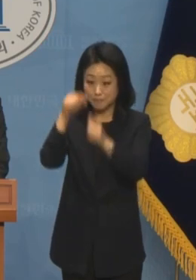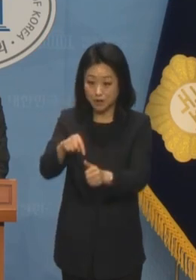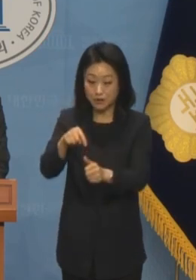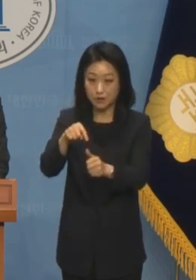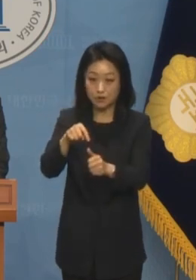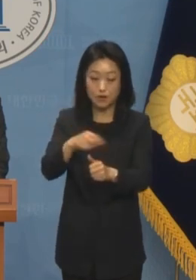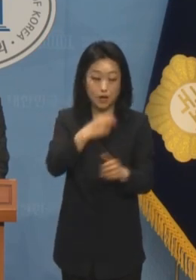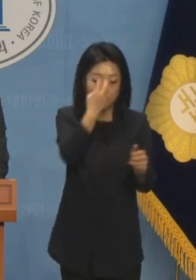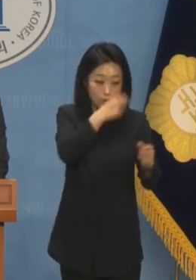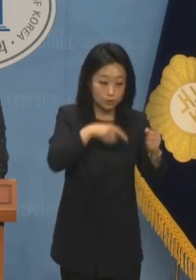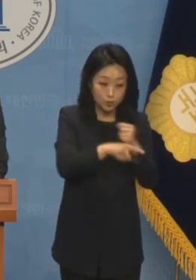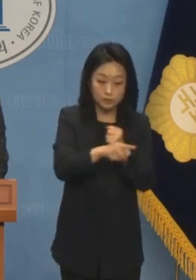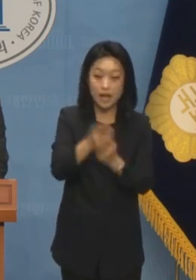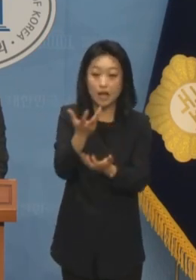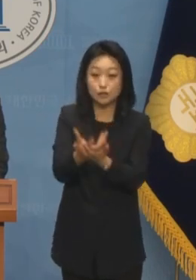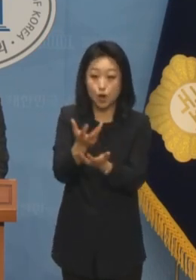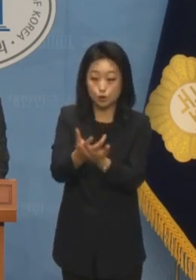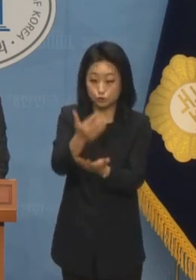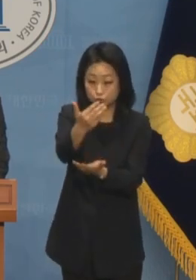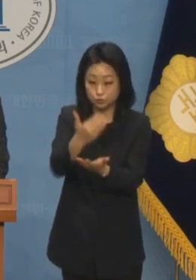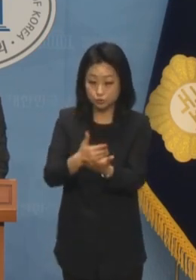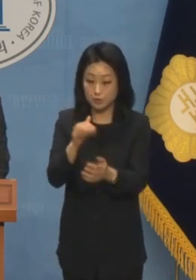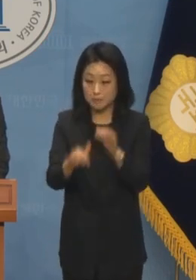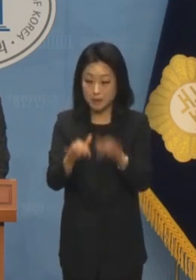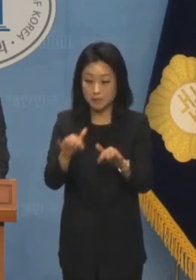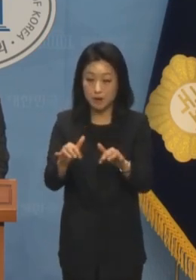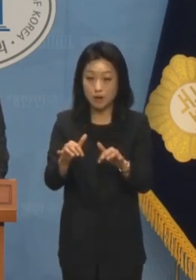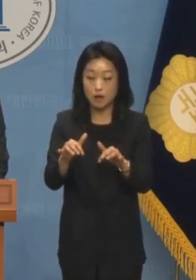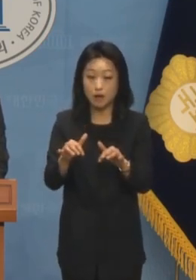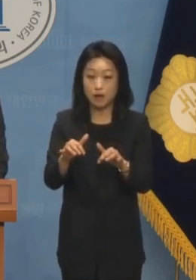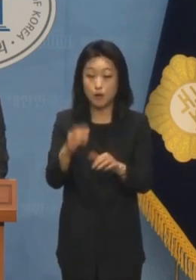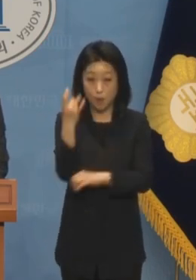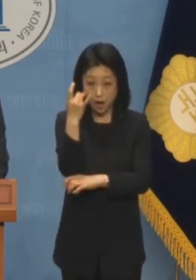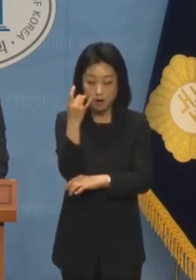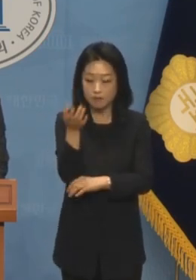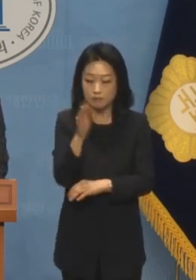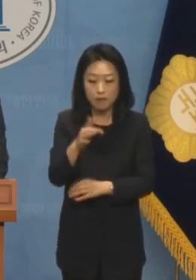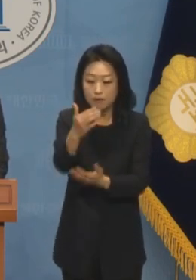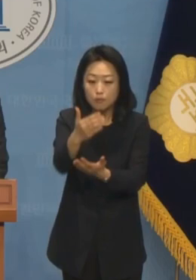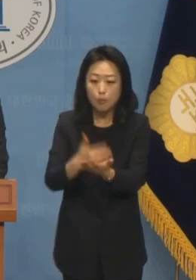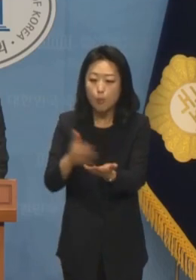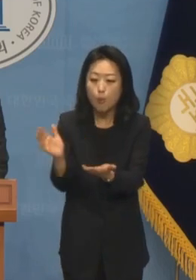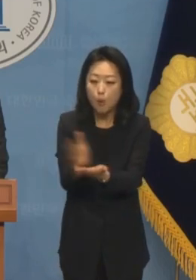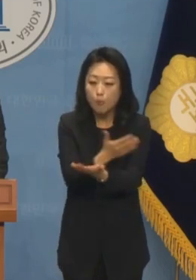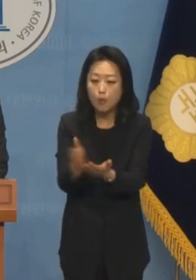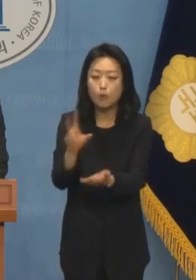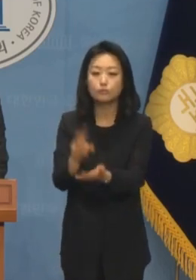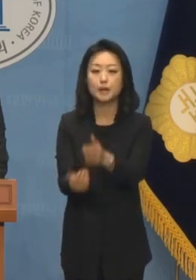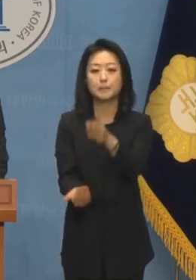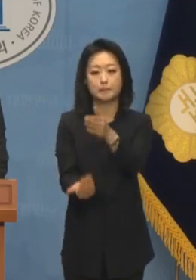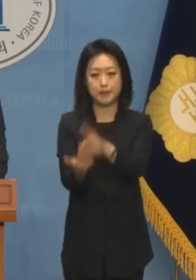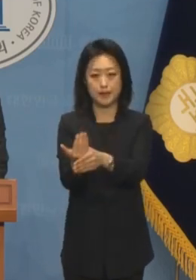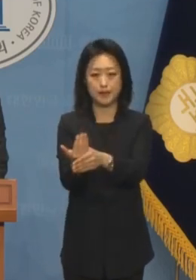한 부적절한 수사 관행은 여전히 건절되지 않고 있는 것으로